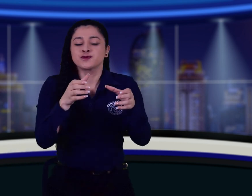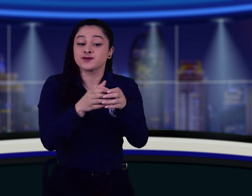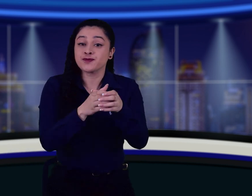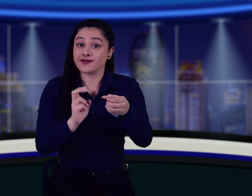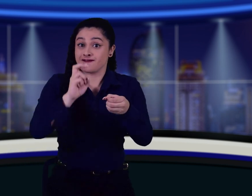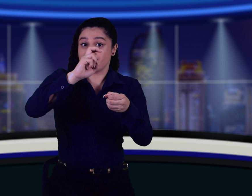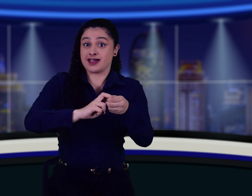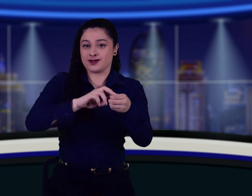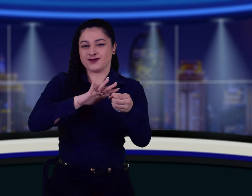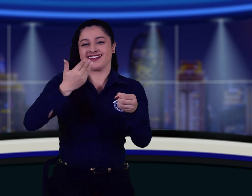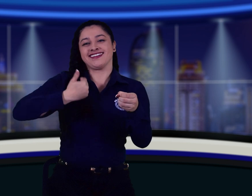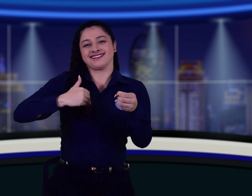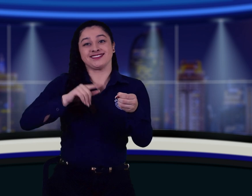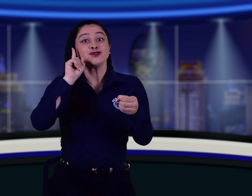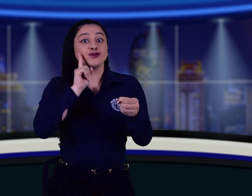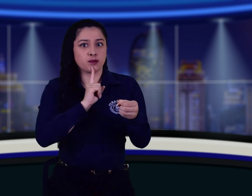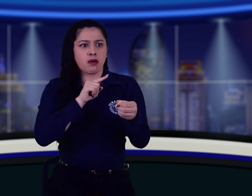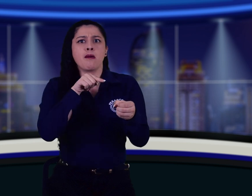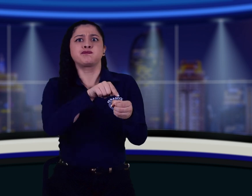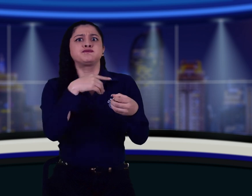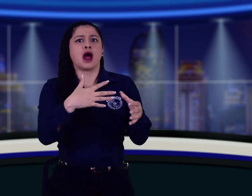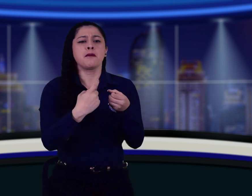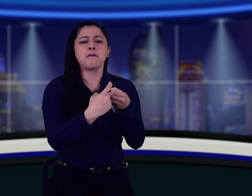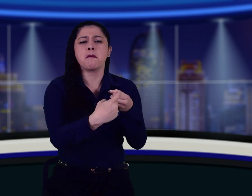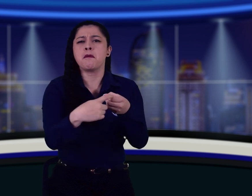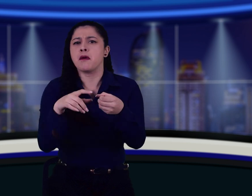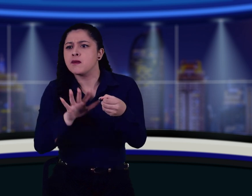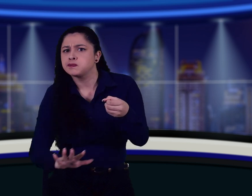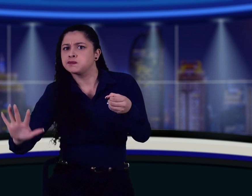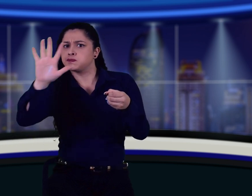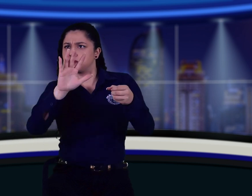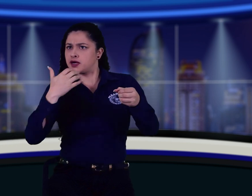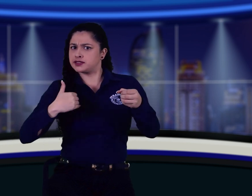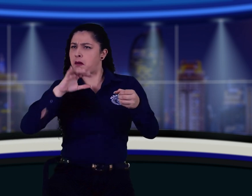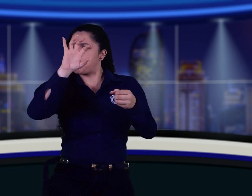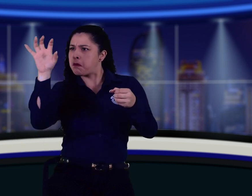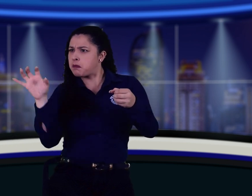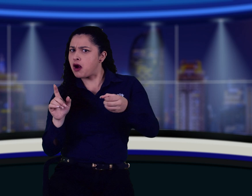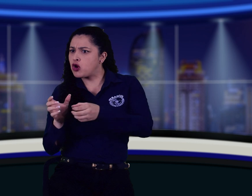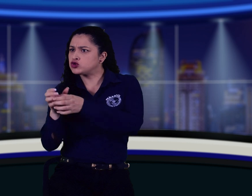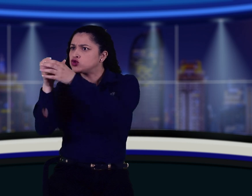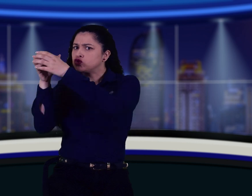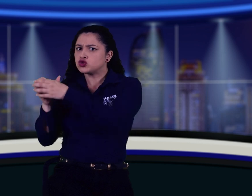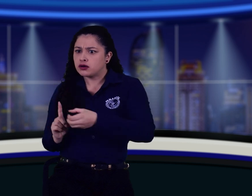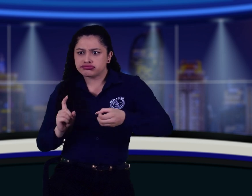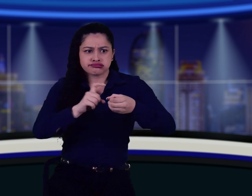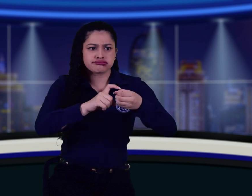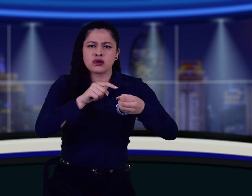la confederación Argentina de sordos cas federa 68 asociaciones de todo el territorio